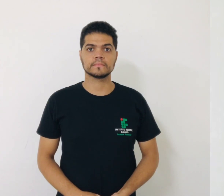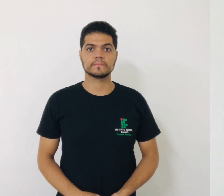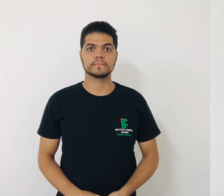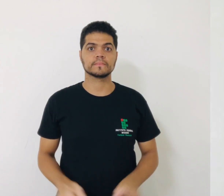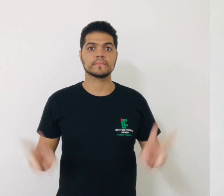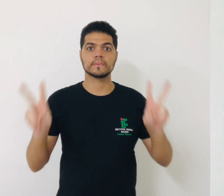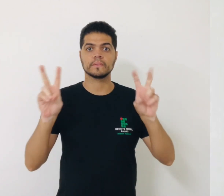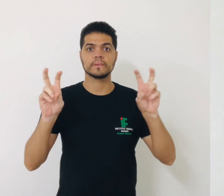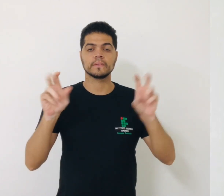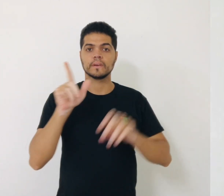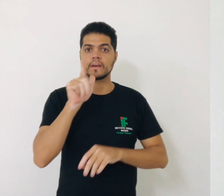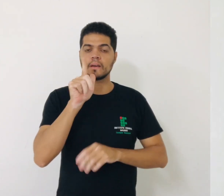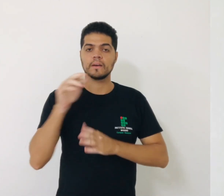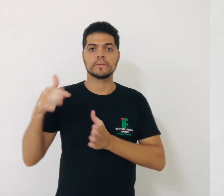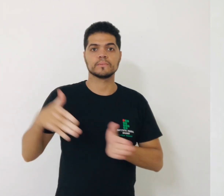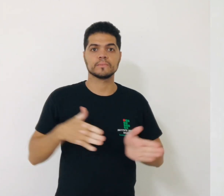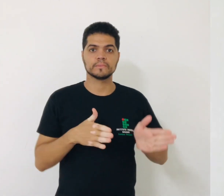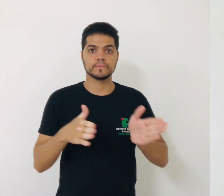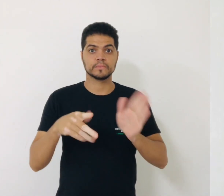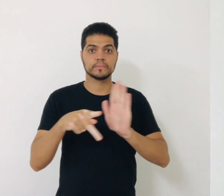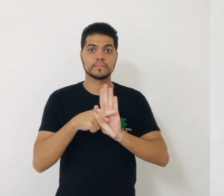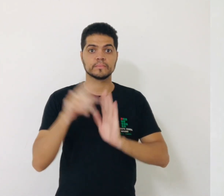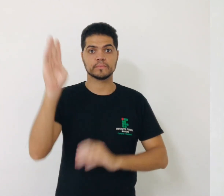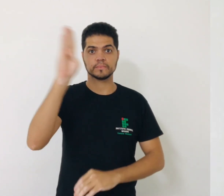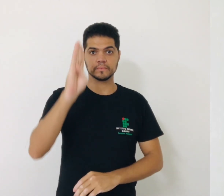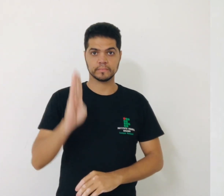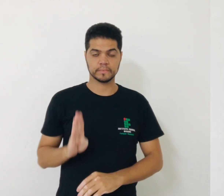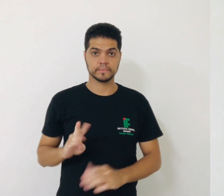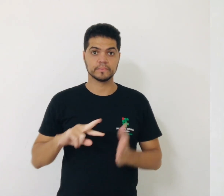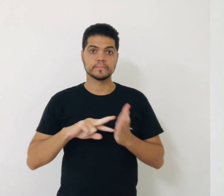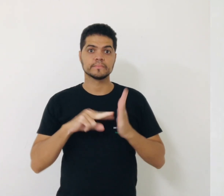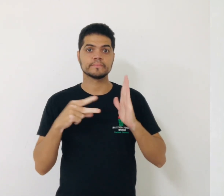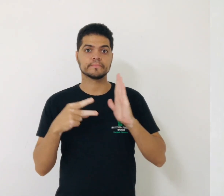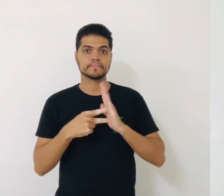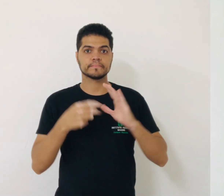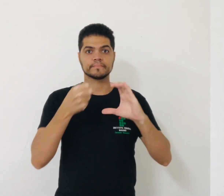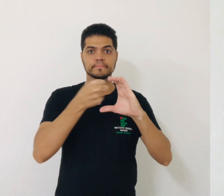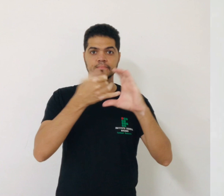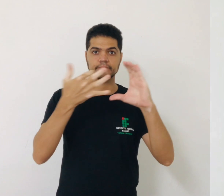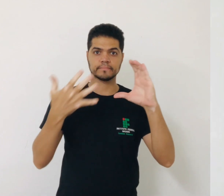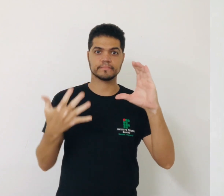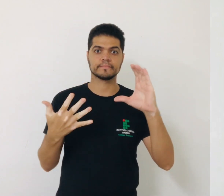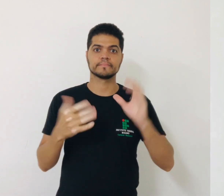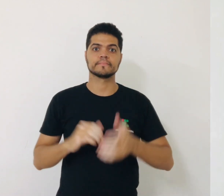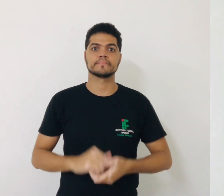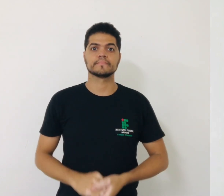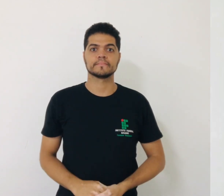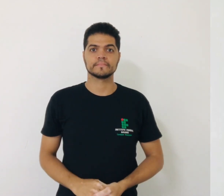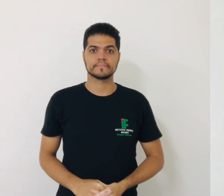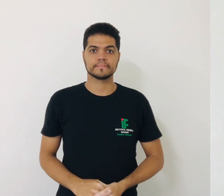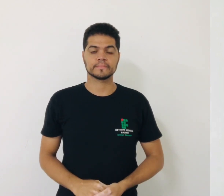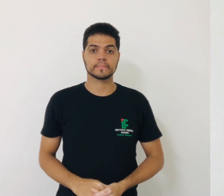Hidrografia brasileira: aspectos conceituais e características. O Brasil possui um